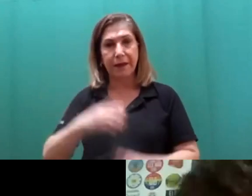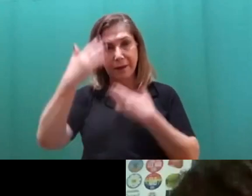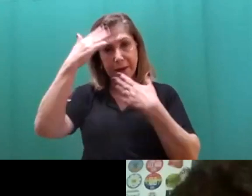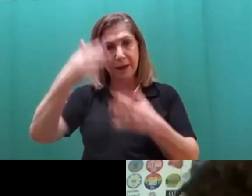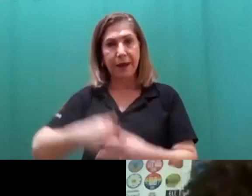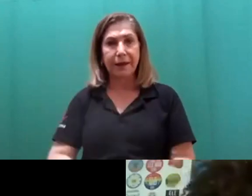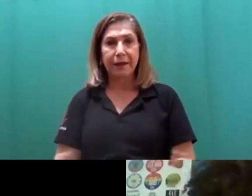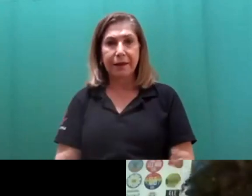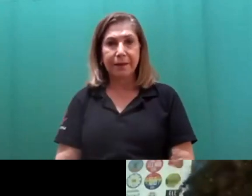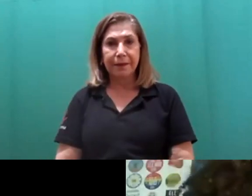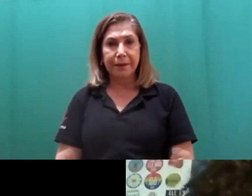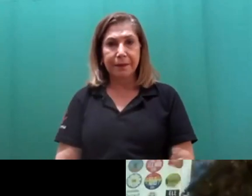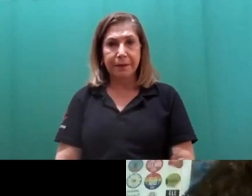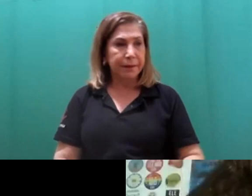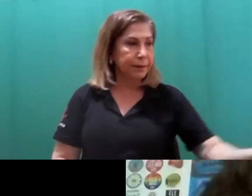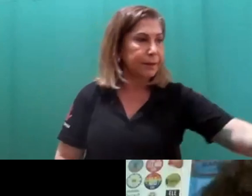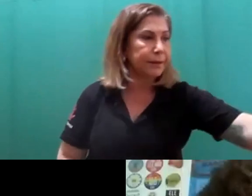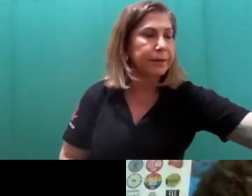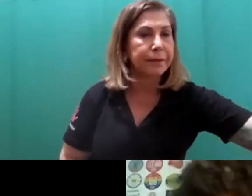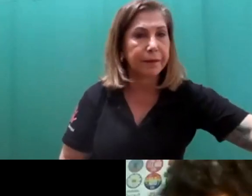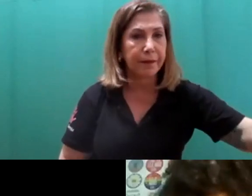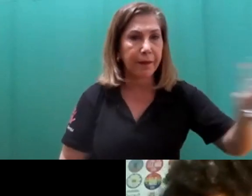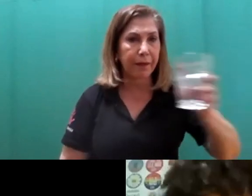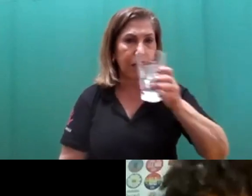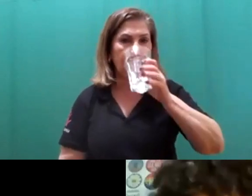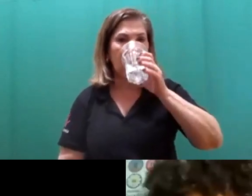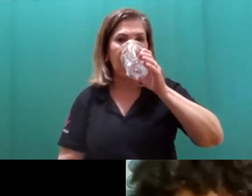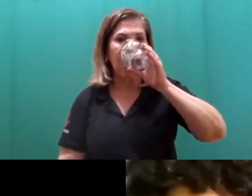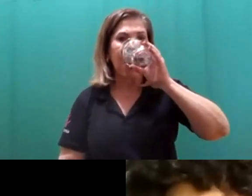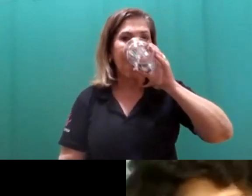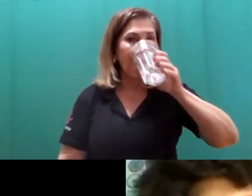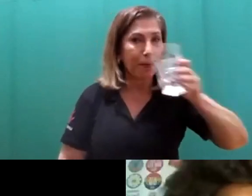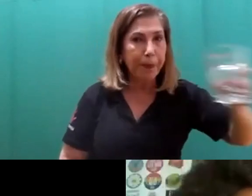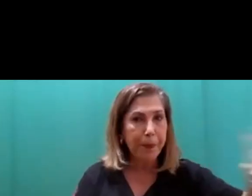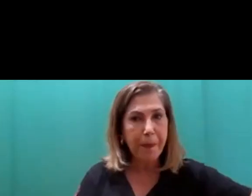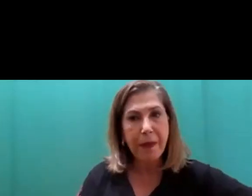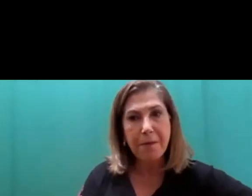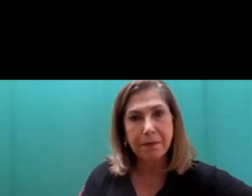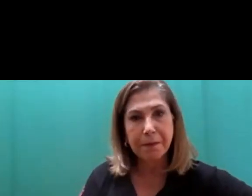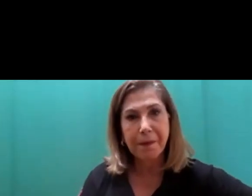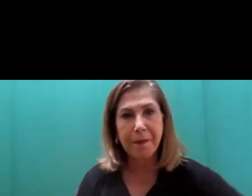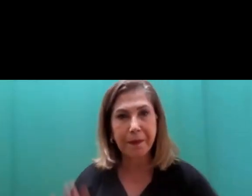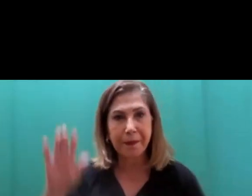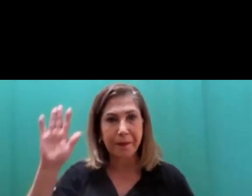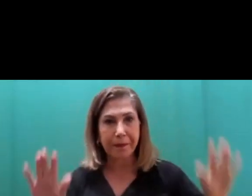obrigada. Obrigada, Vivian. Eu não vi a ordem das mãos.